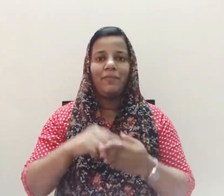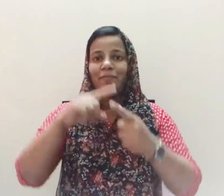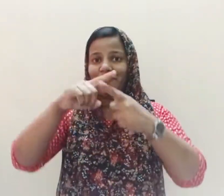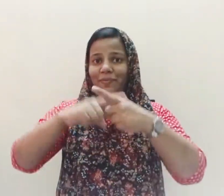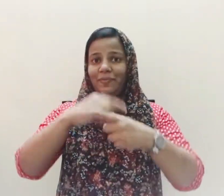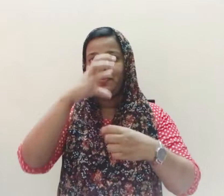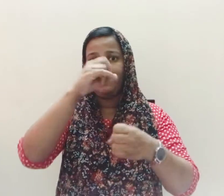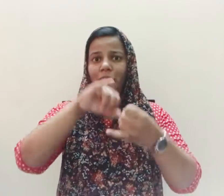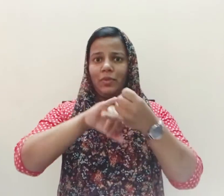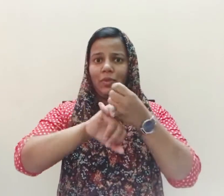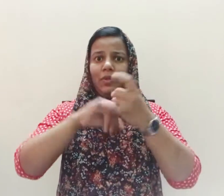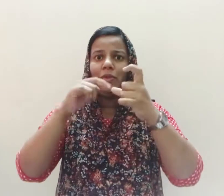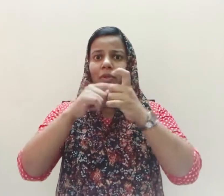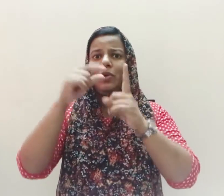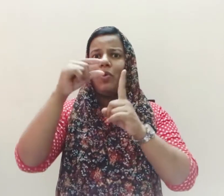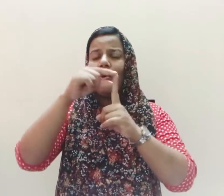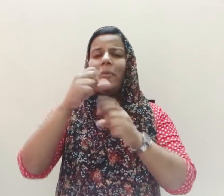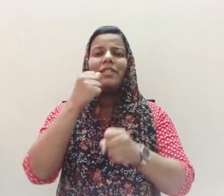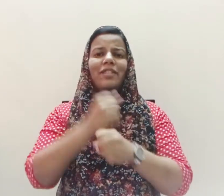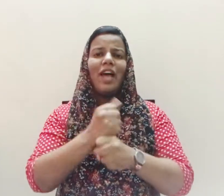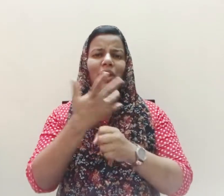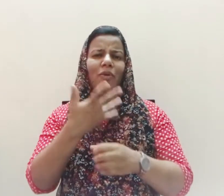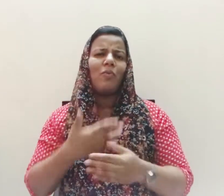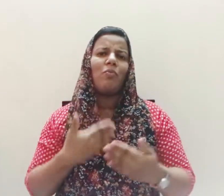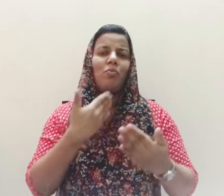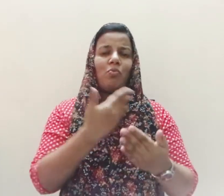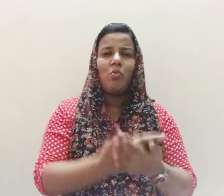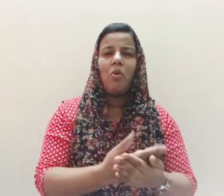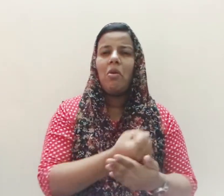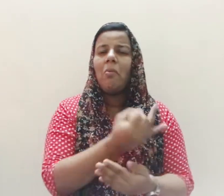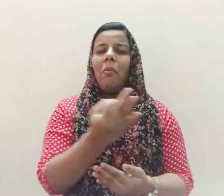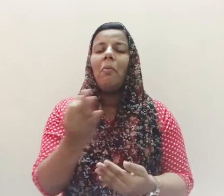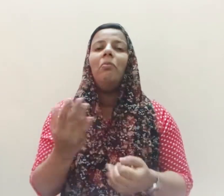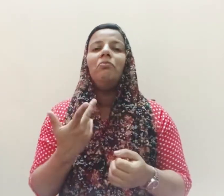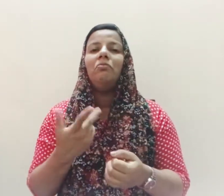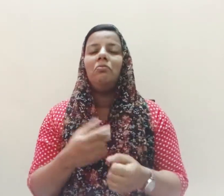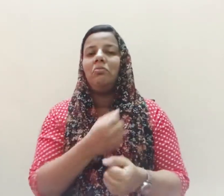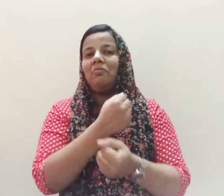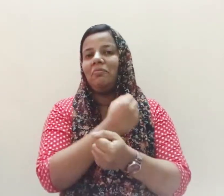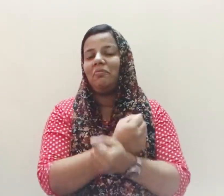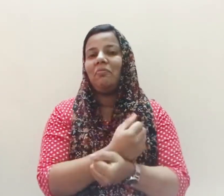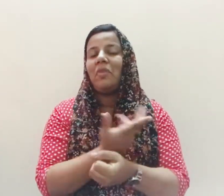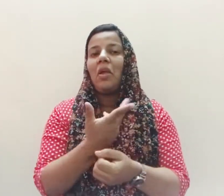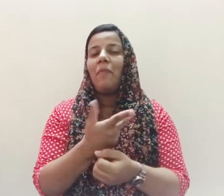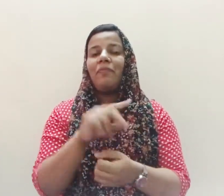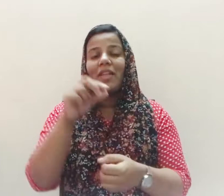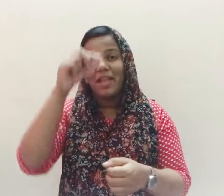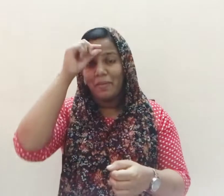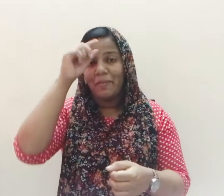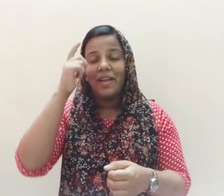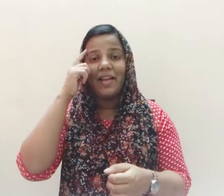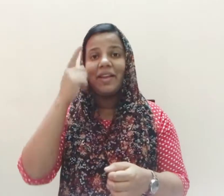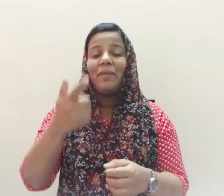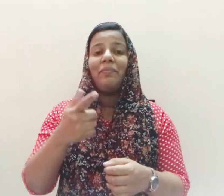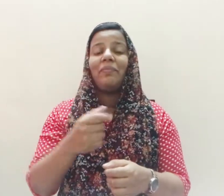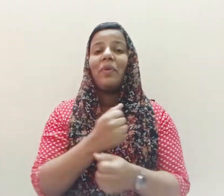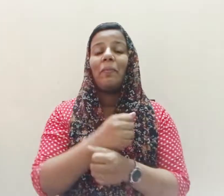യോസഫിനെ മിസ്രയീമിലേക്ക് കൊണ്ടുപോയി, അവനെ അവിടെ കൊണ്ടുവന്ന ഇസ്മായിലിയുടെ കയ്യിൽ നിന്ന് ഫറവോൻ്റെ ഒരു ഉദ്യോഗസ്ഥനായ അകമ്പടി